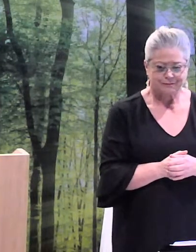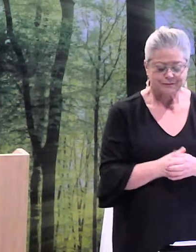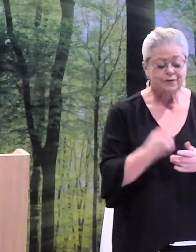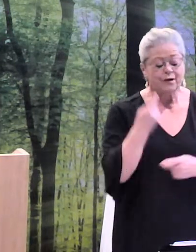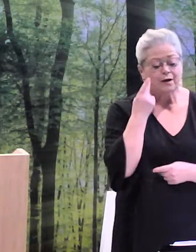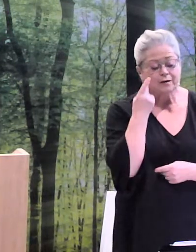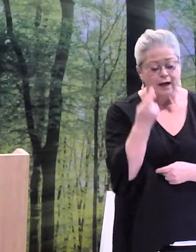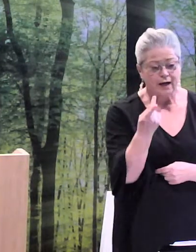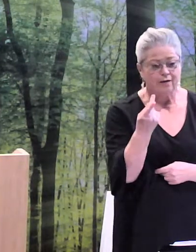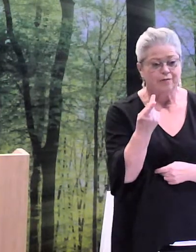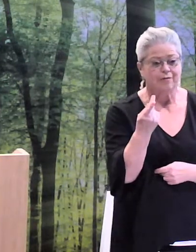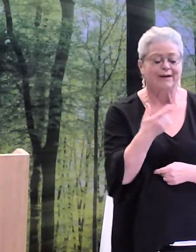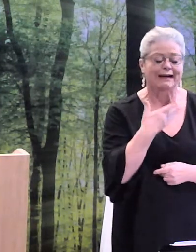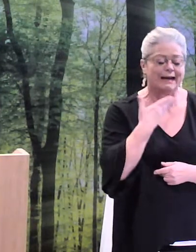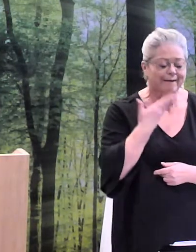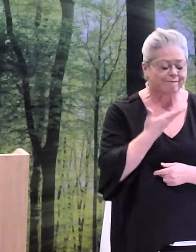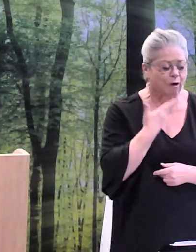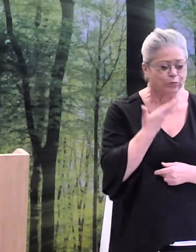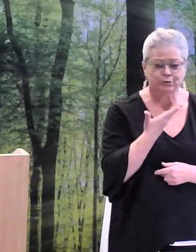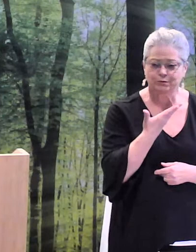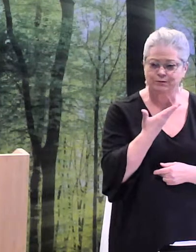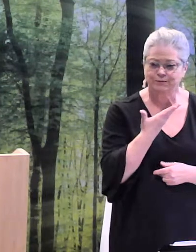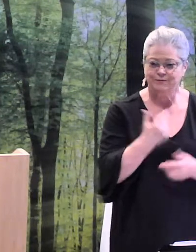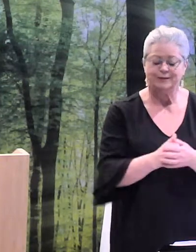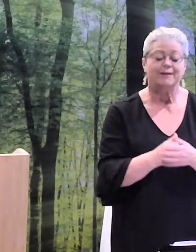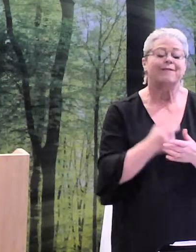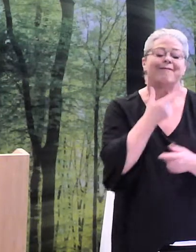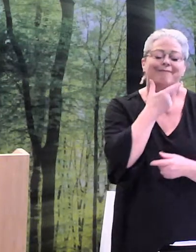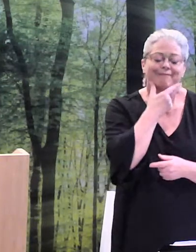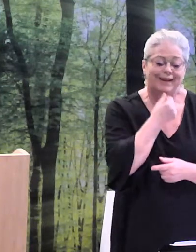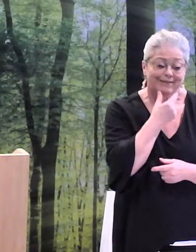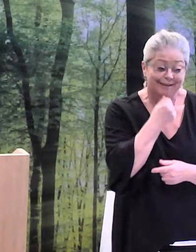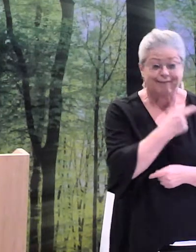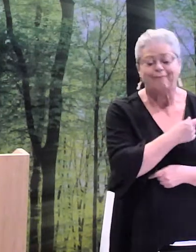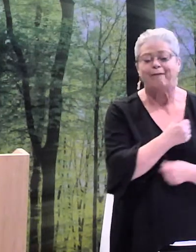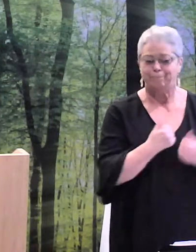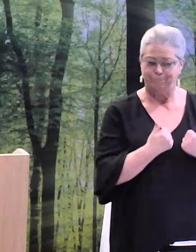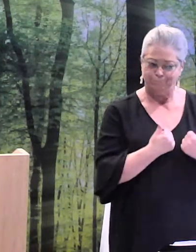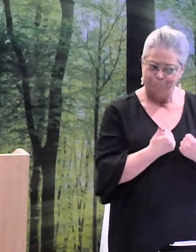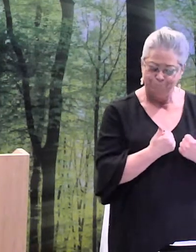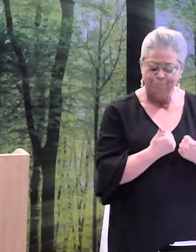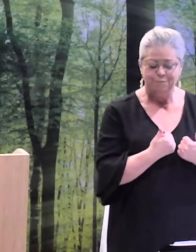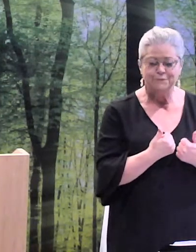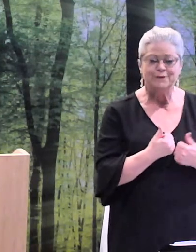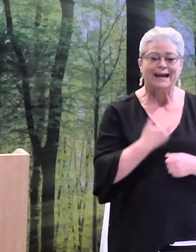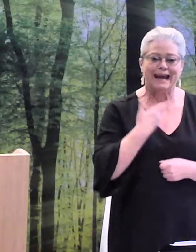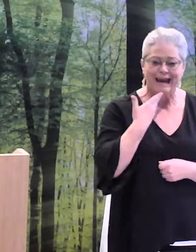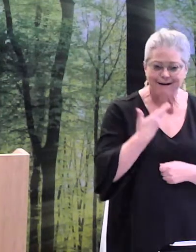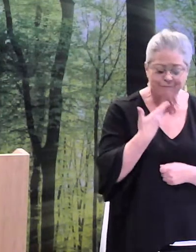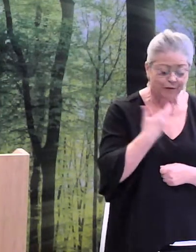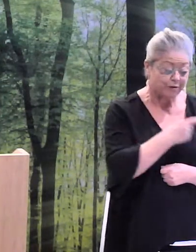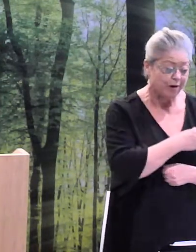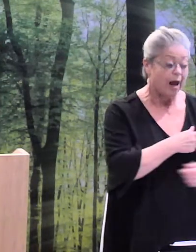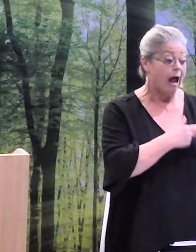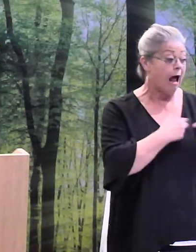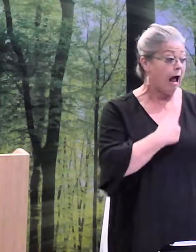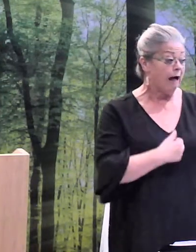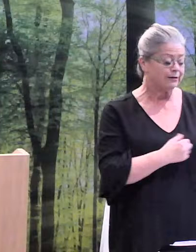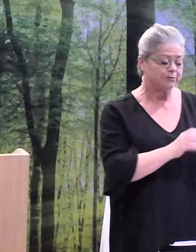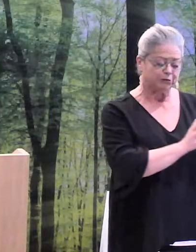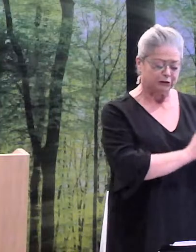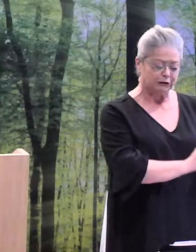Een teken van eenvoud. Vriendelijkheid heeft je getooid en eenvoud heeft je hart gesierd,